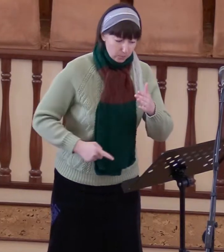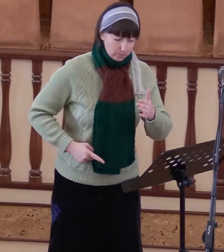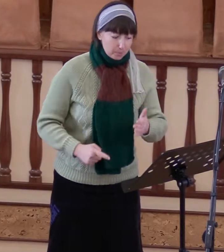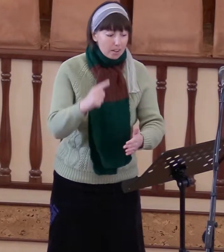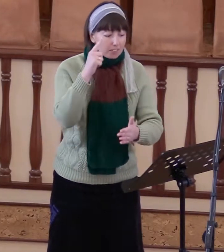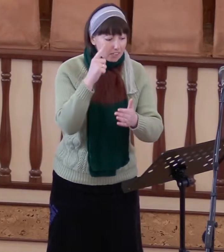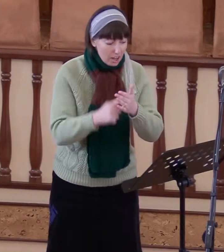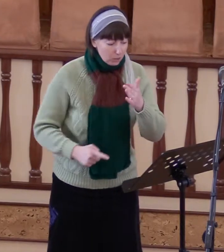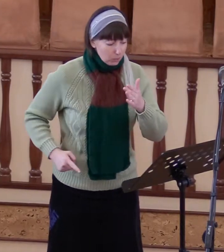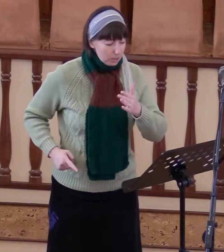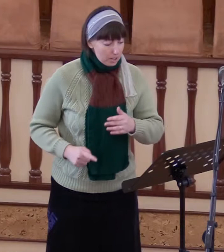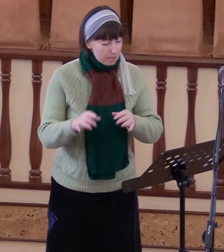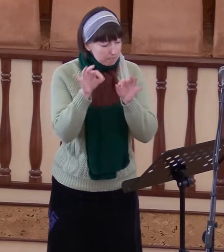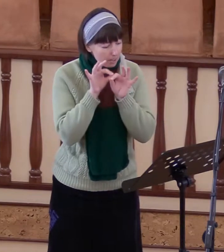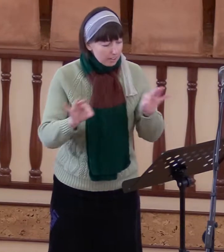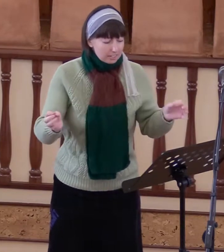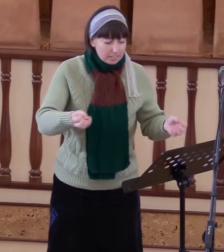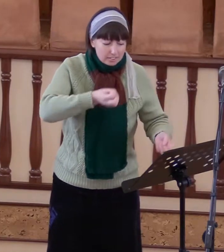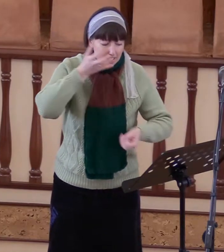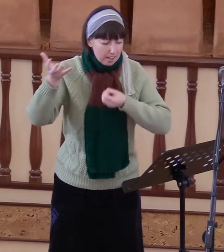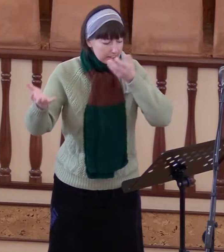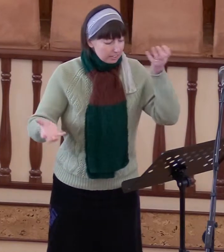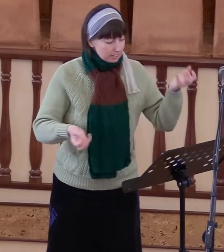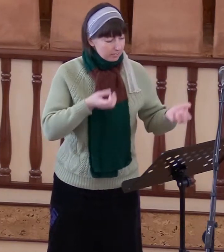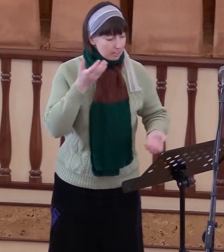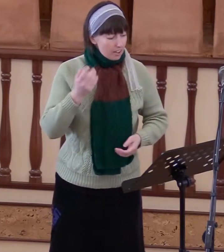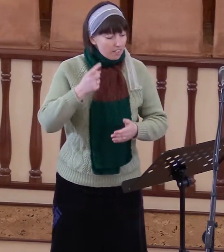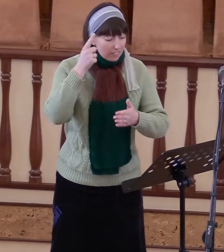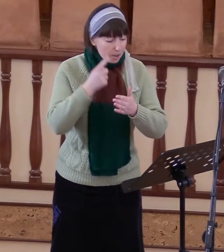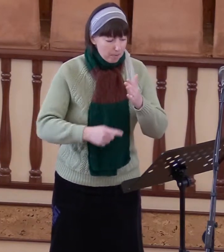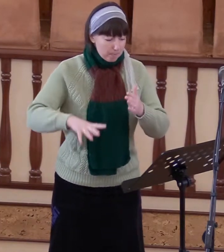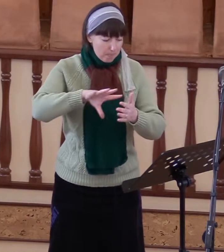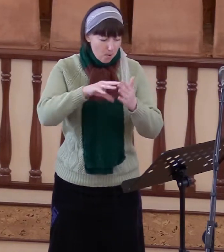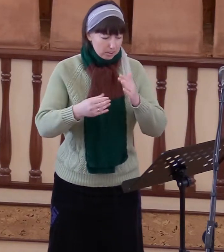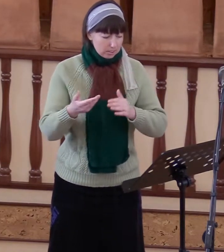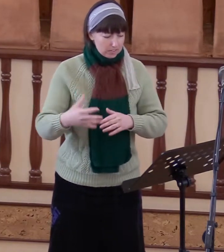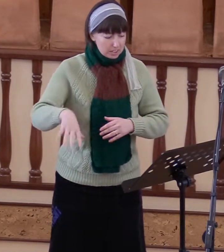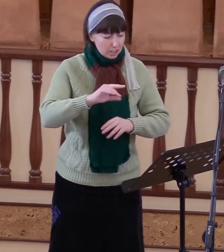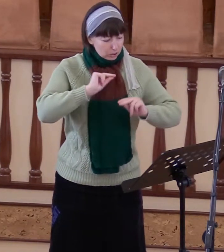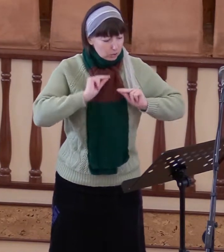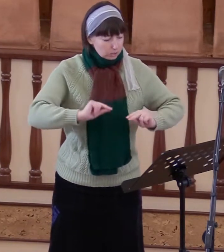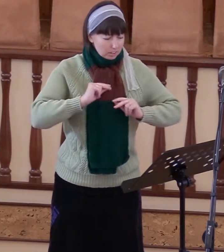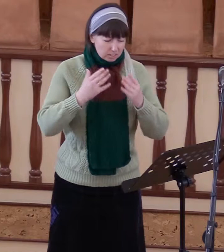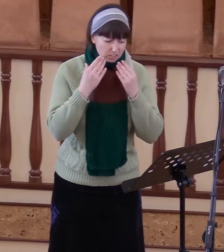Вера. Вера прекрасным цветком расцветет, вера плодом все труды